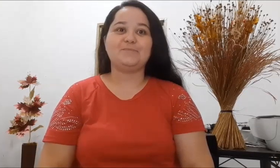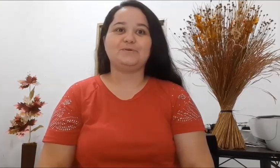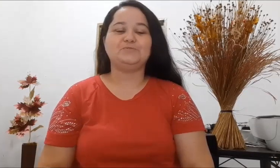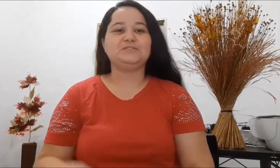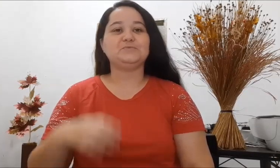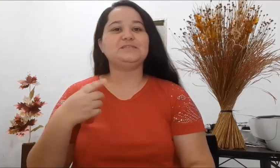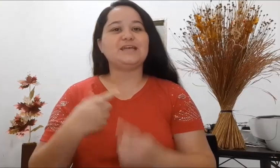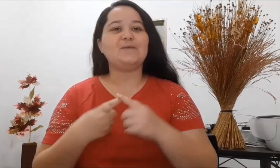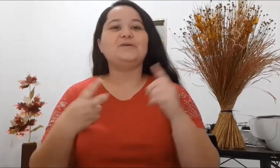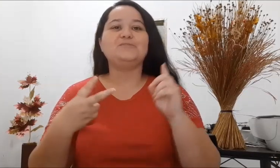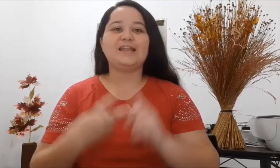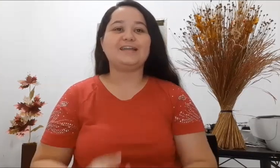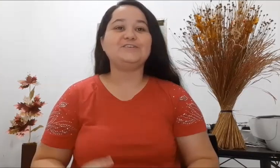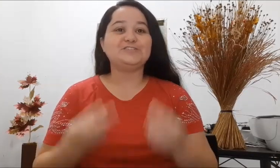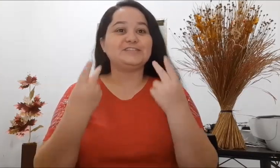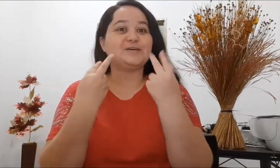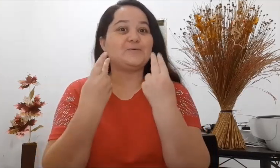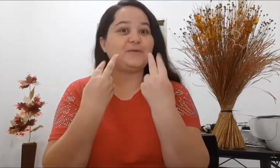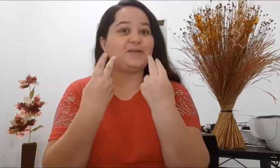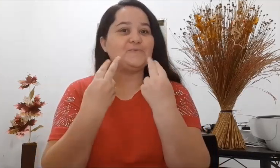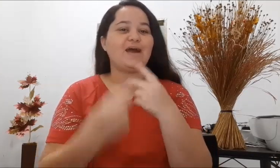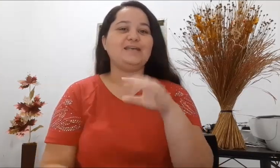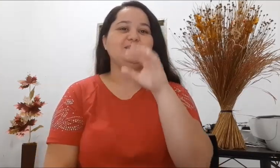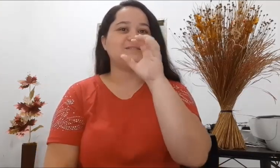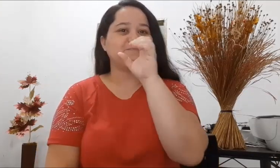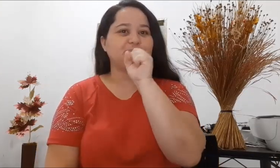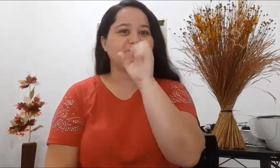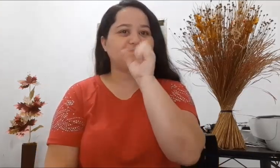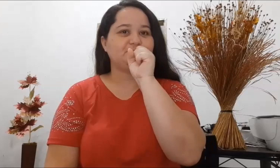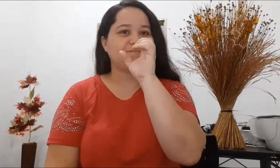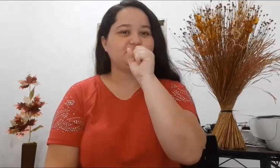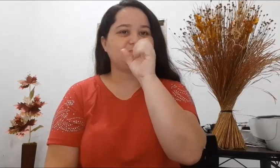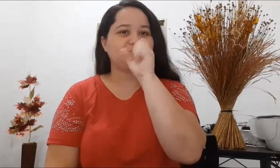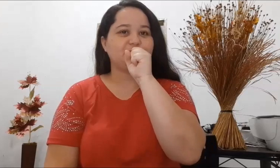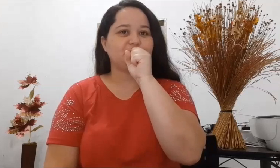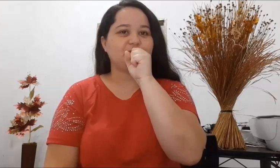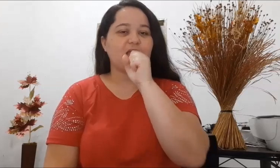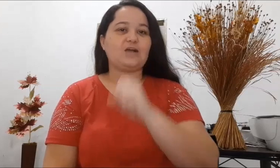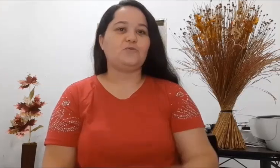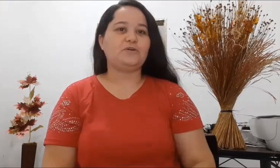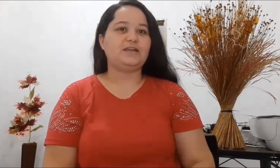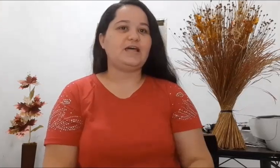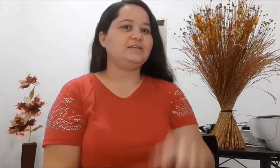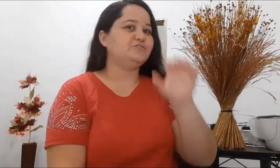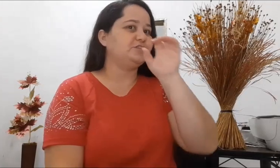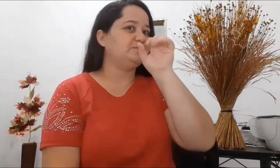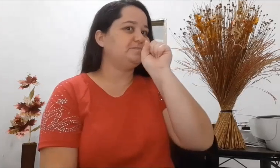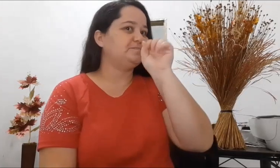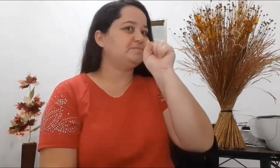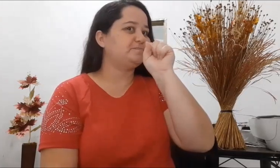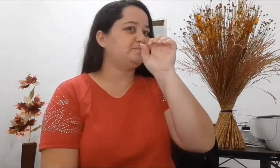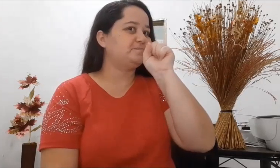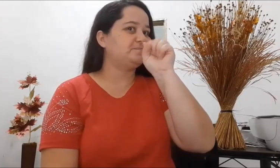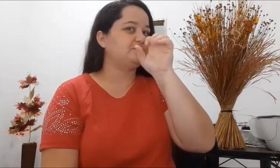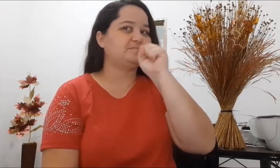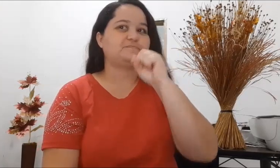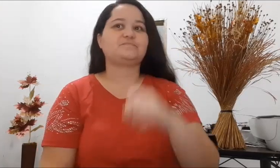sábado. Então, sábado e laranja são iguais. A cor laranja.